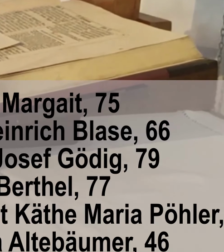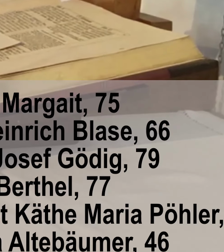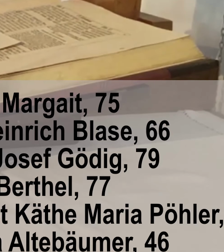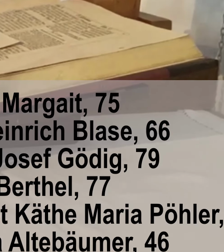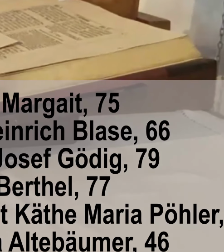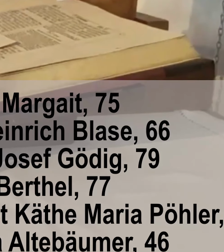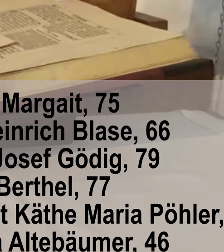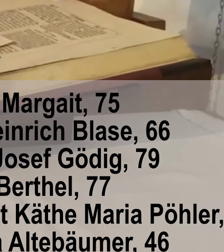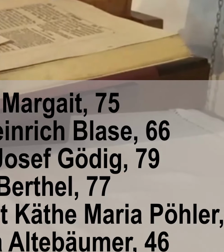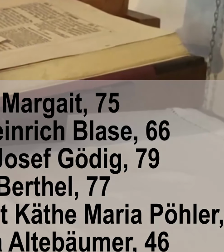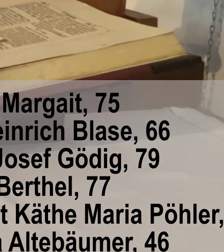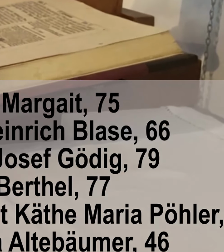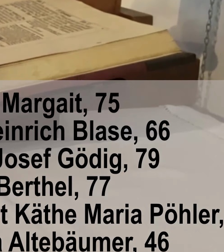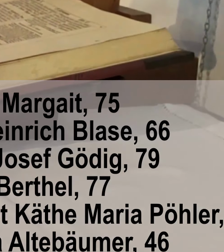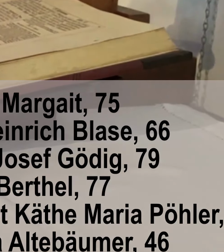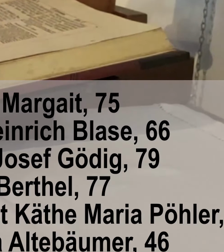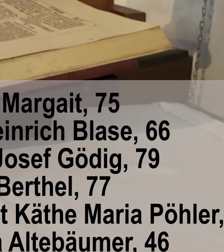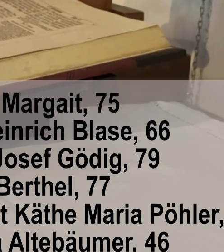61 Jahre.